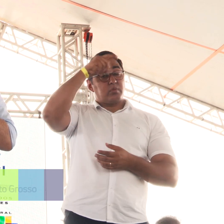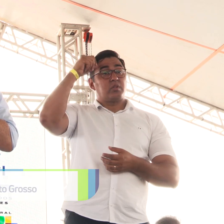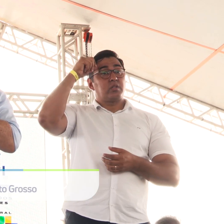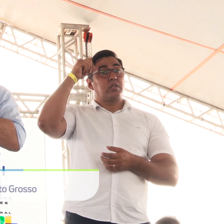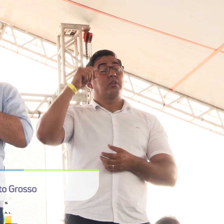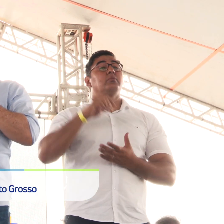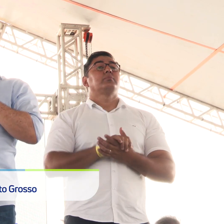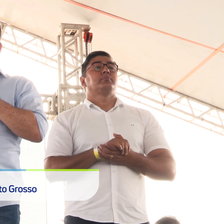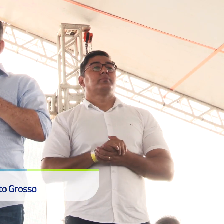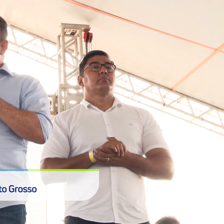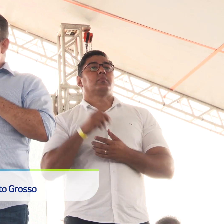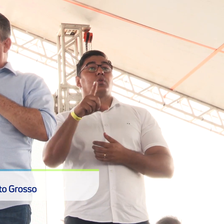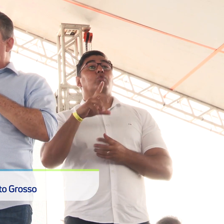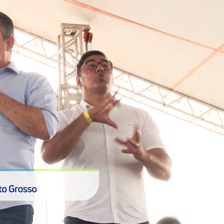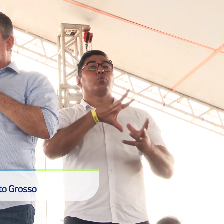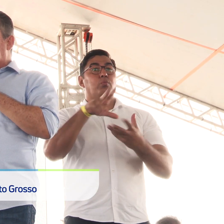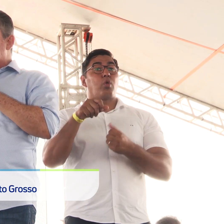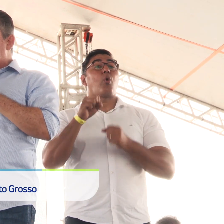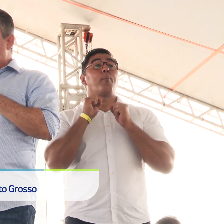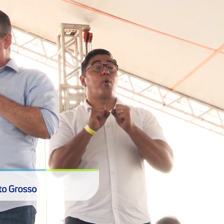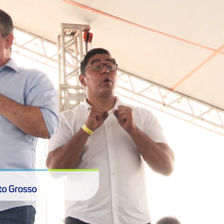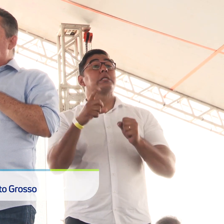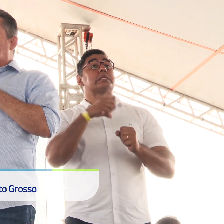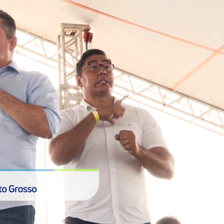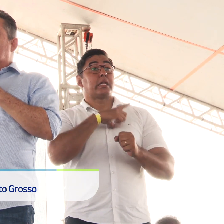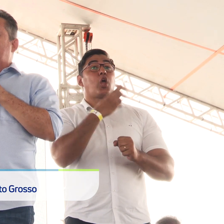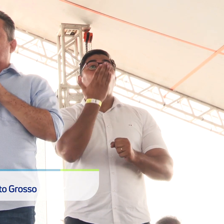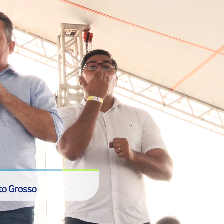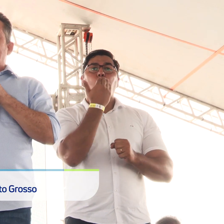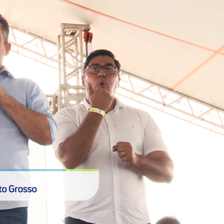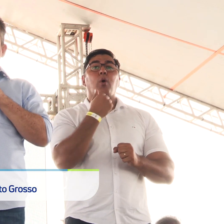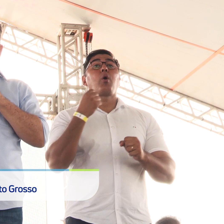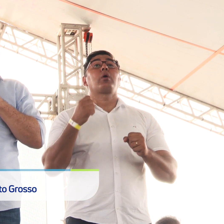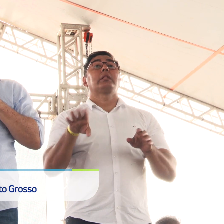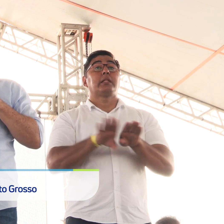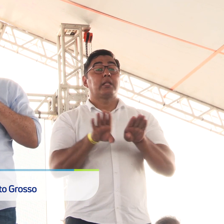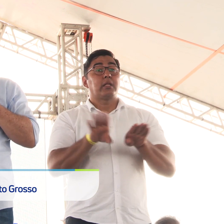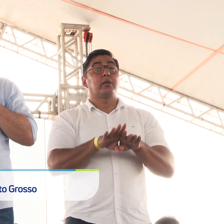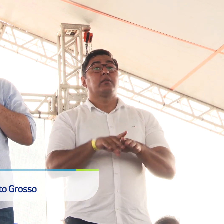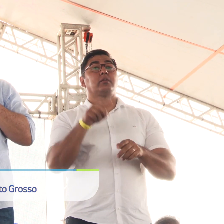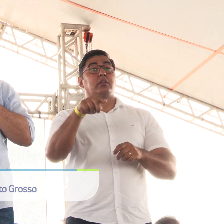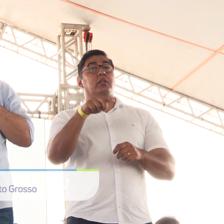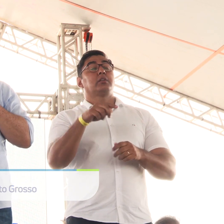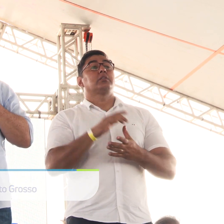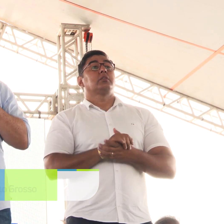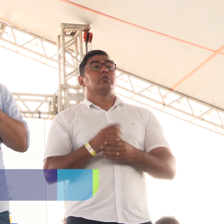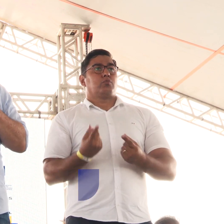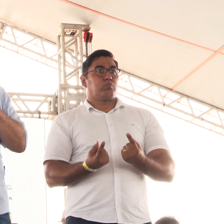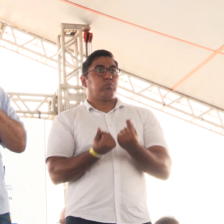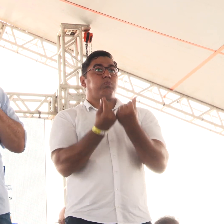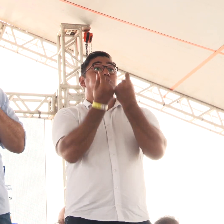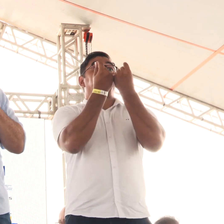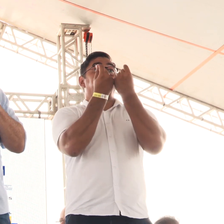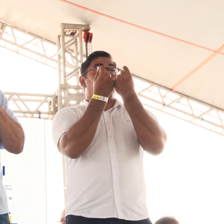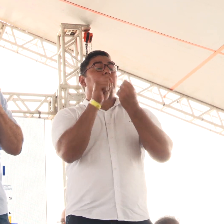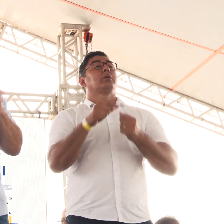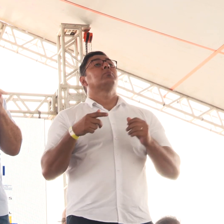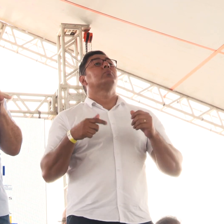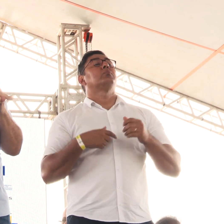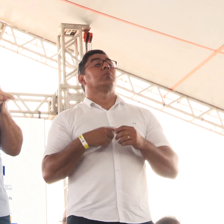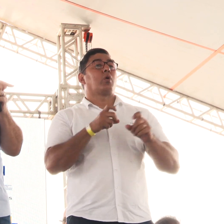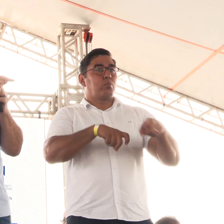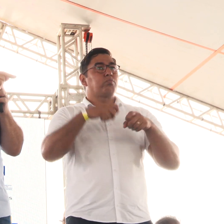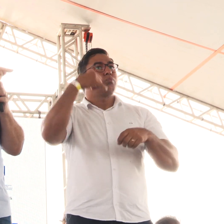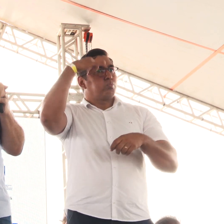é investir para que o mundo possa ter alimentos e que nós possamos fazer que essa riqueza do agronegócio possa